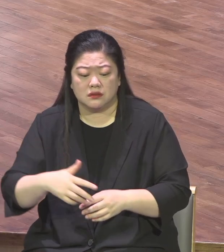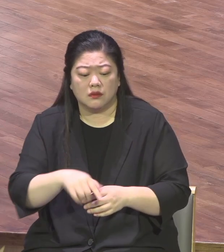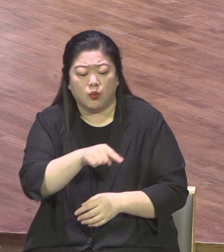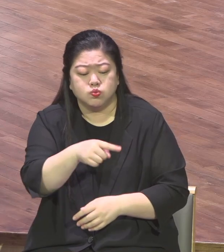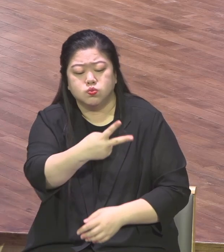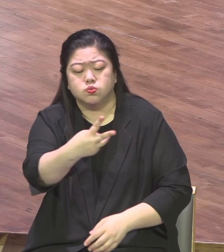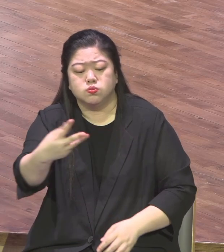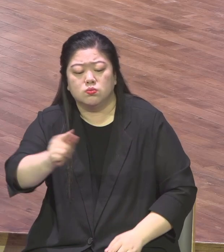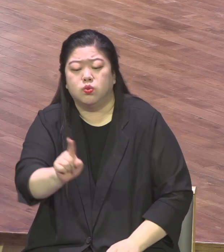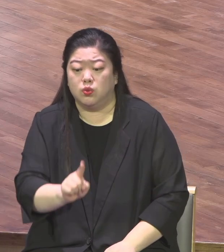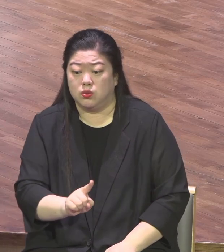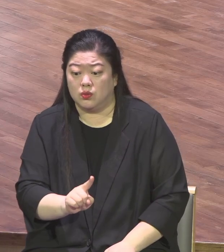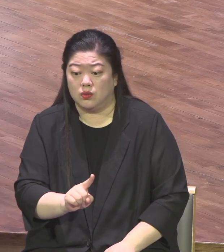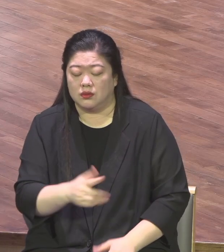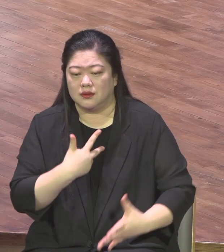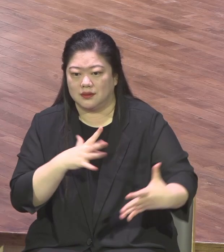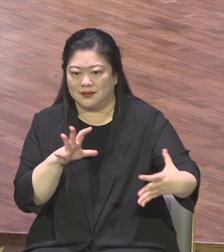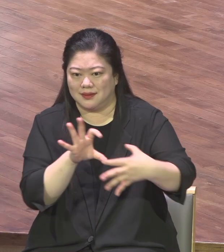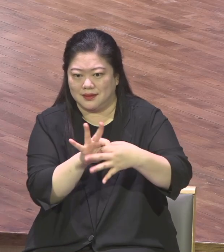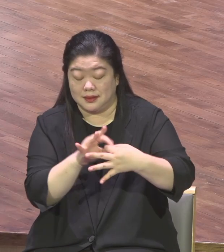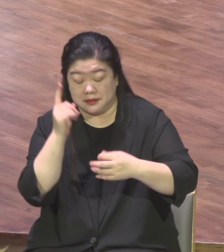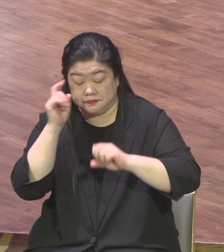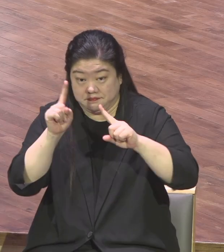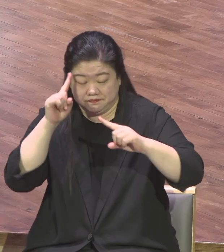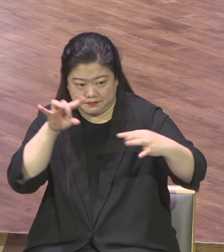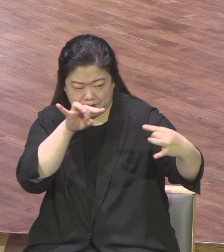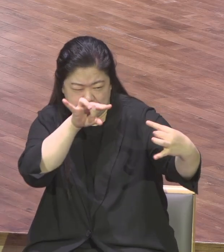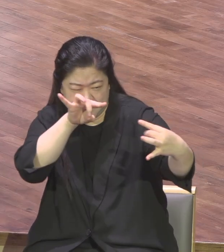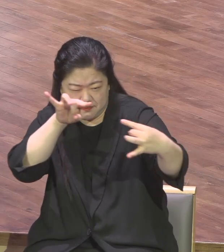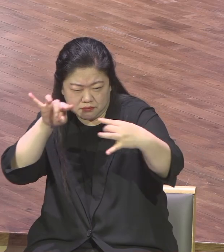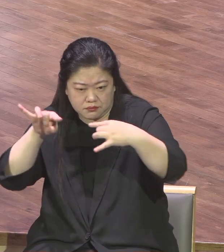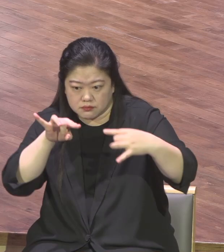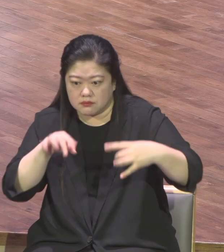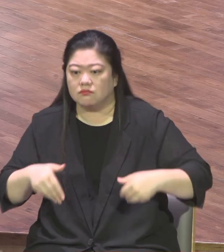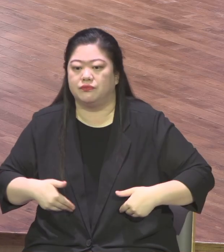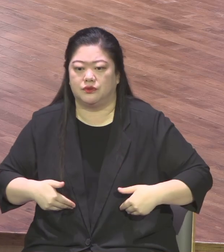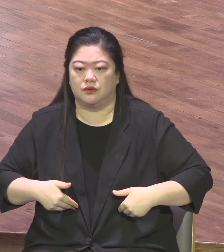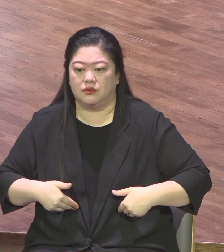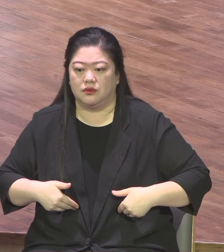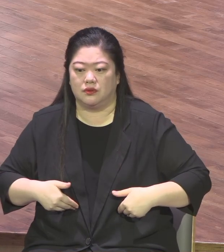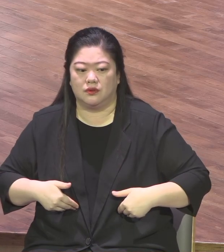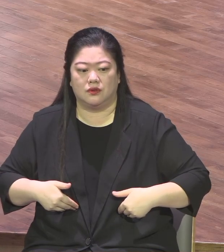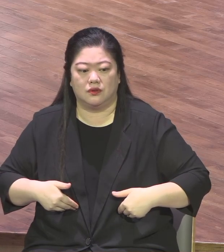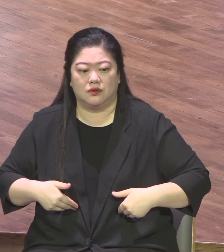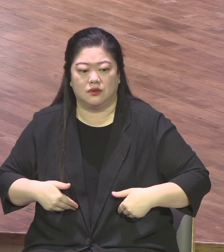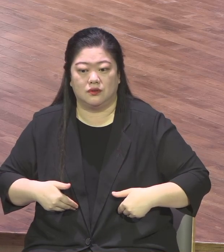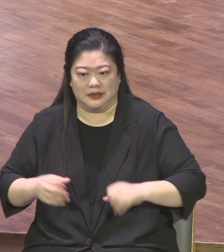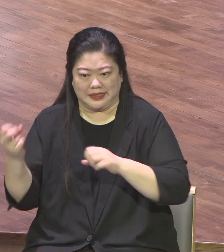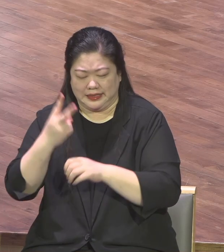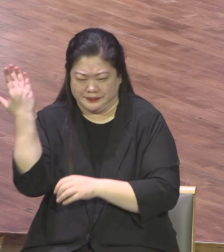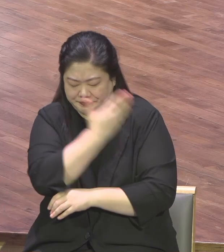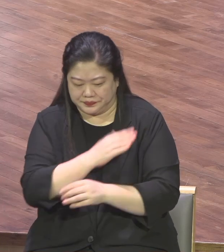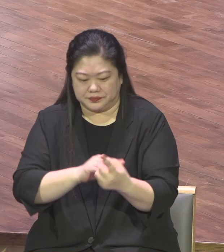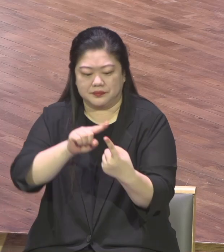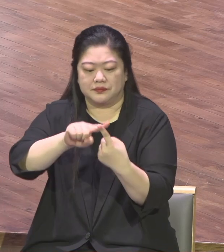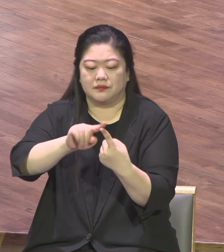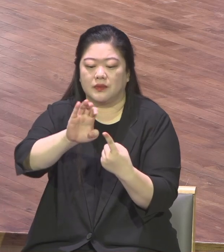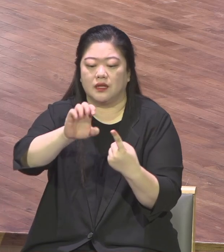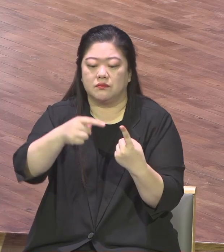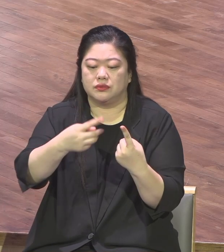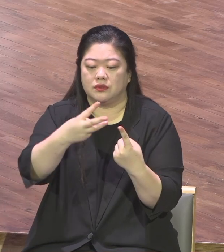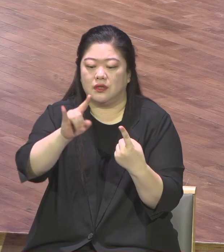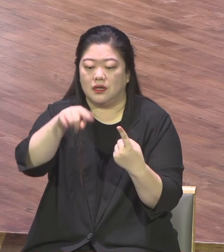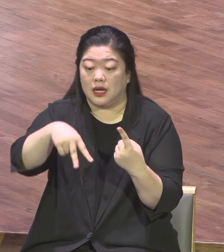소통하는 그런 영적인 안테나가 돼야 된다. 다시 정리하면 플랫폼이 뭡니까? 나의